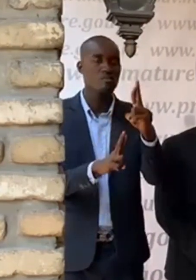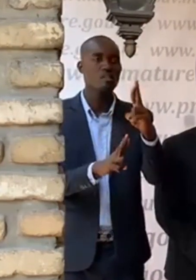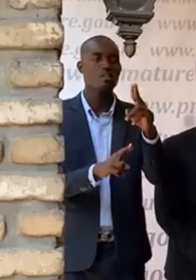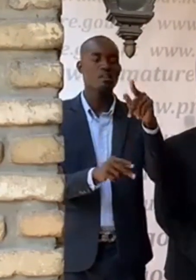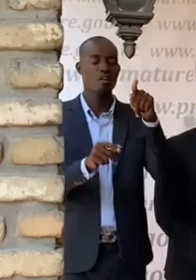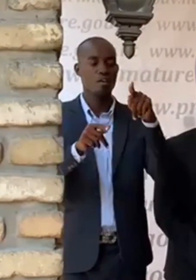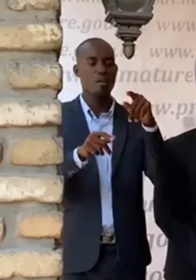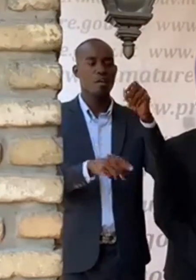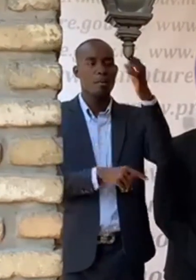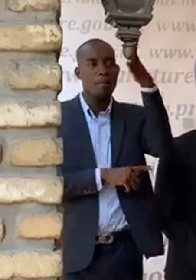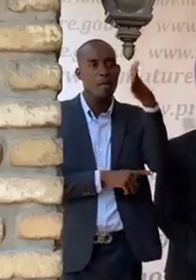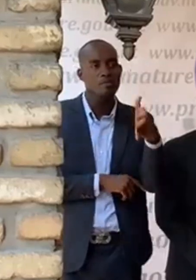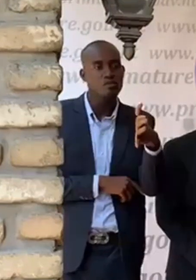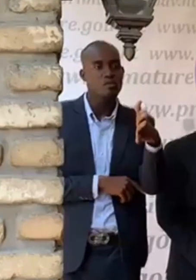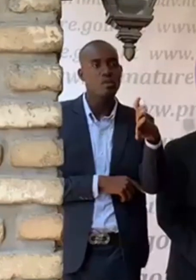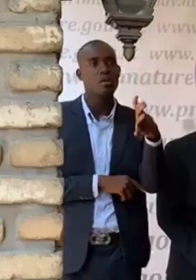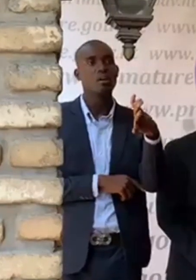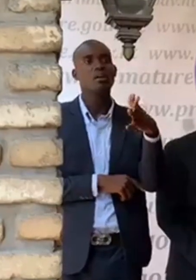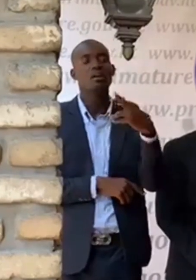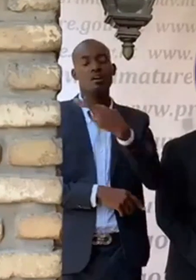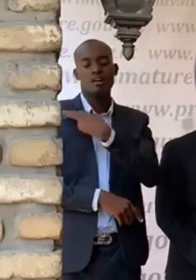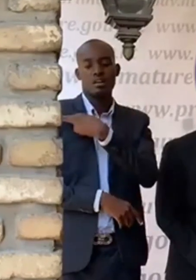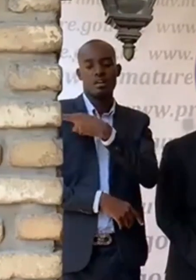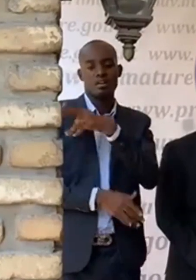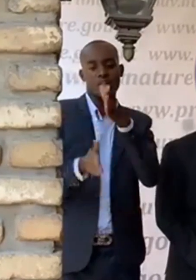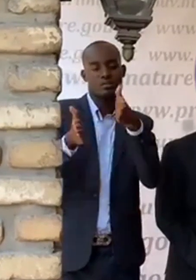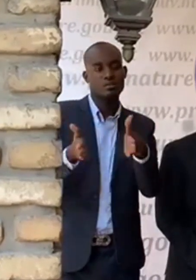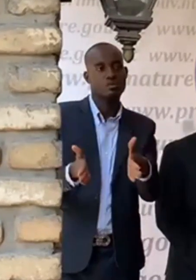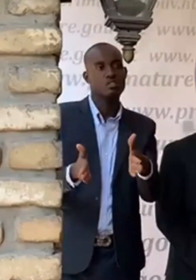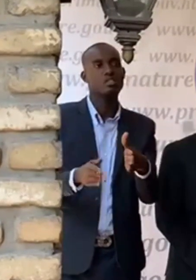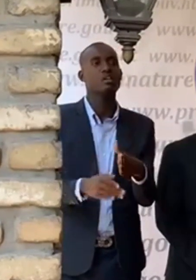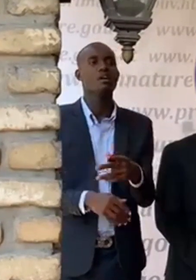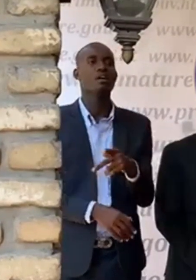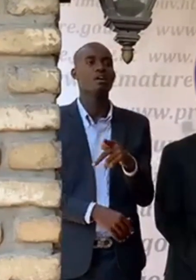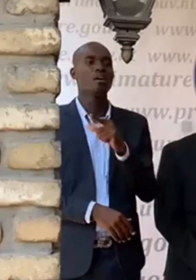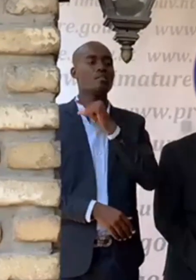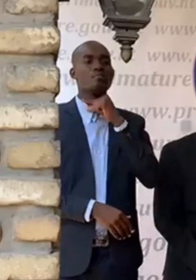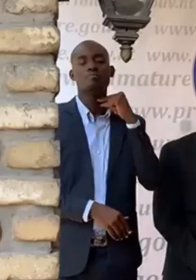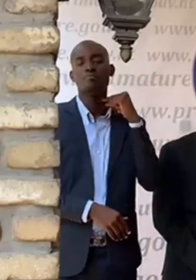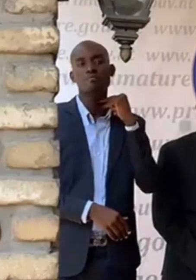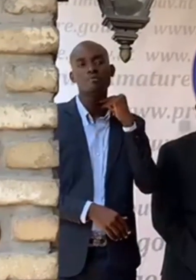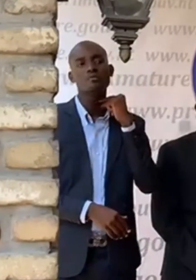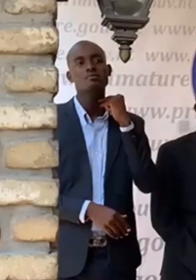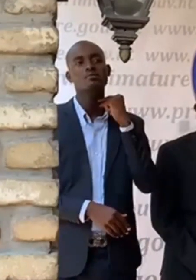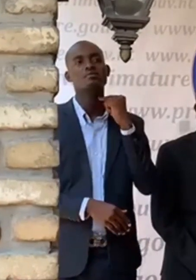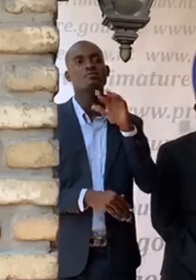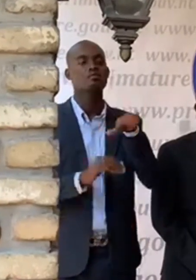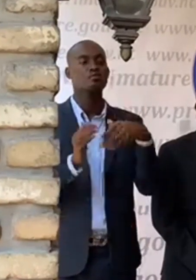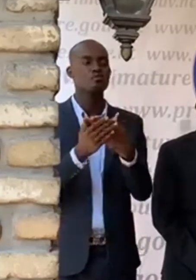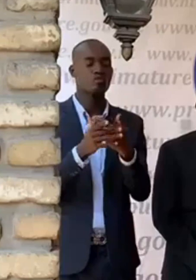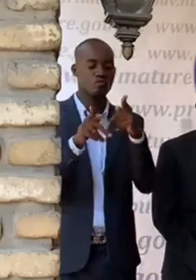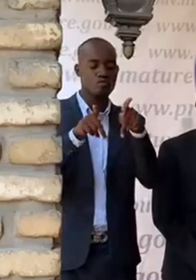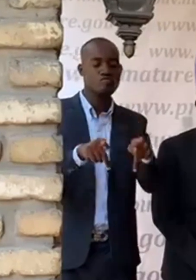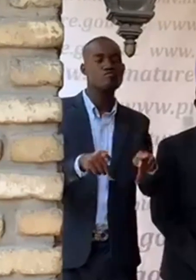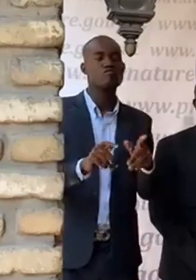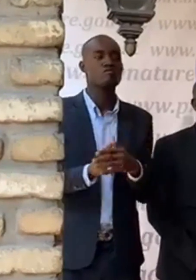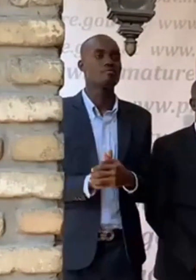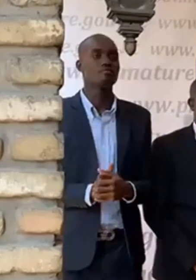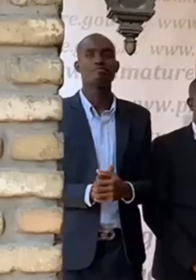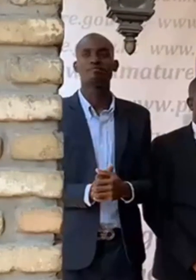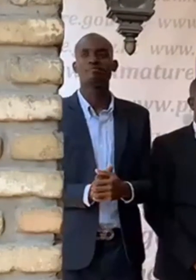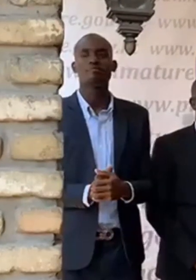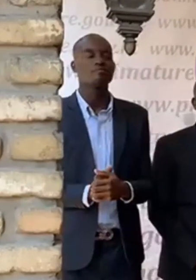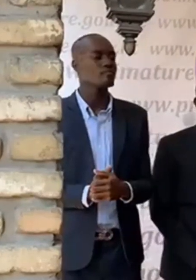travail d'arrache-pied pour capable mettre en bas code moun qui t'est participé dans échec et